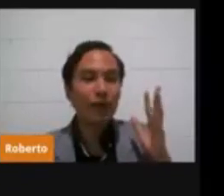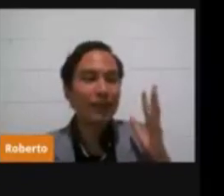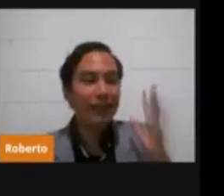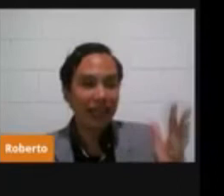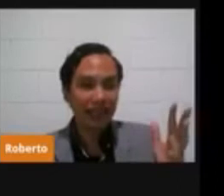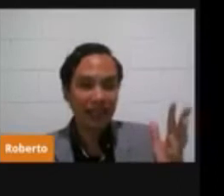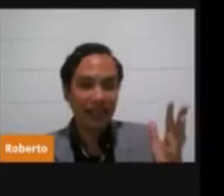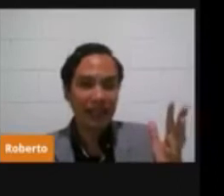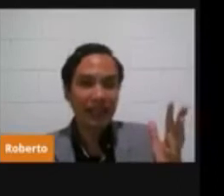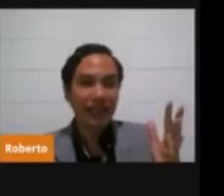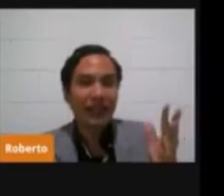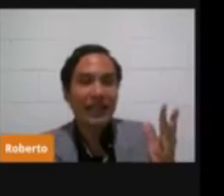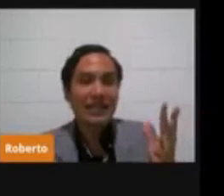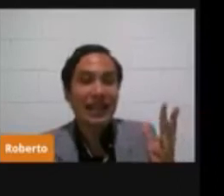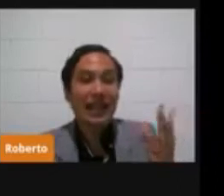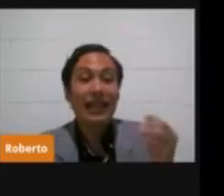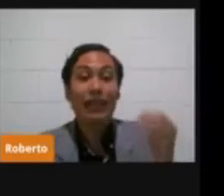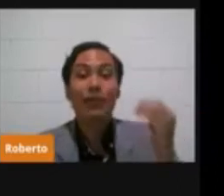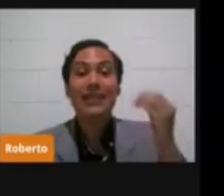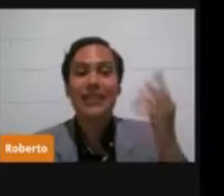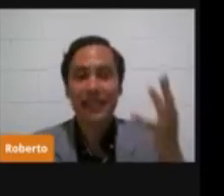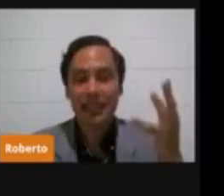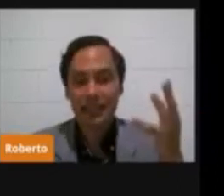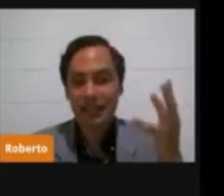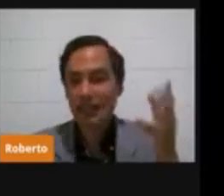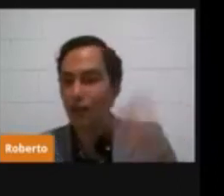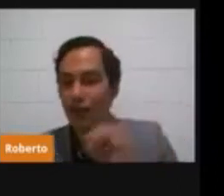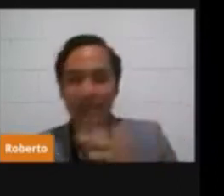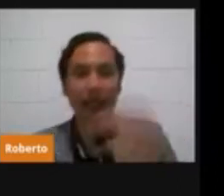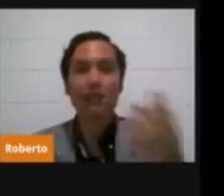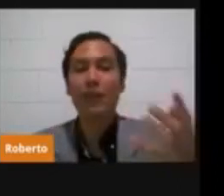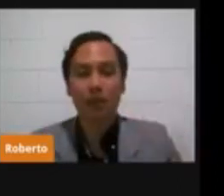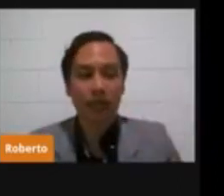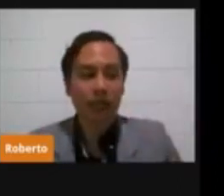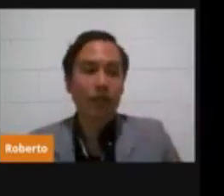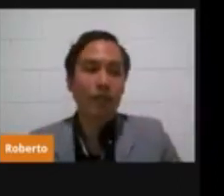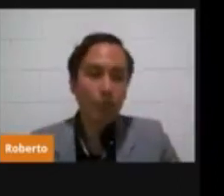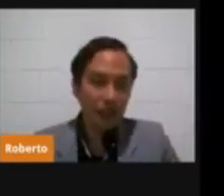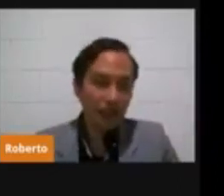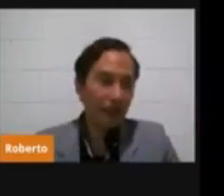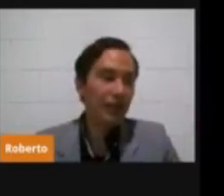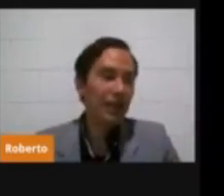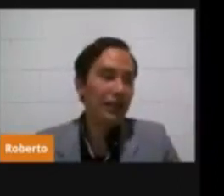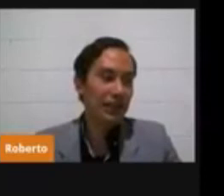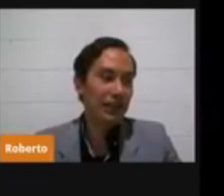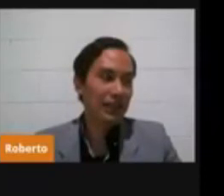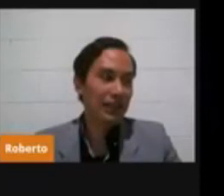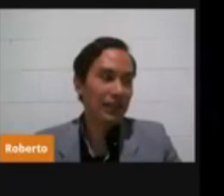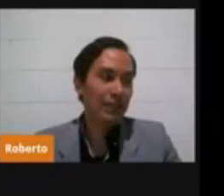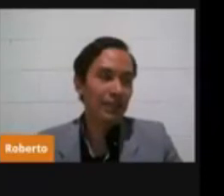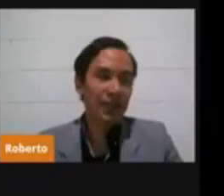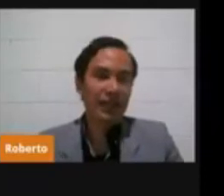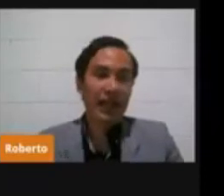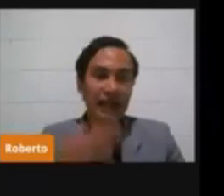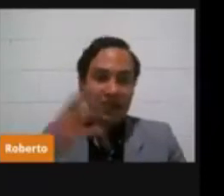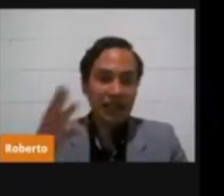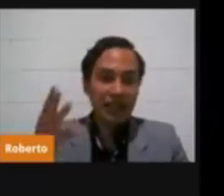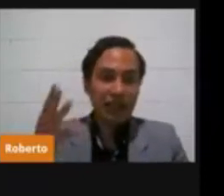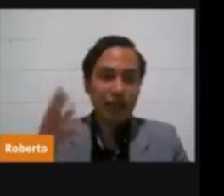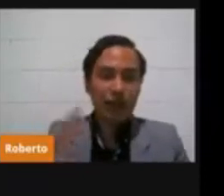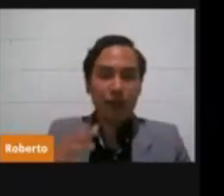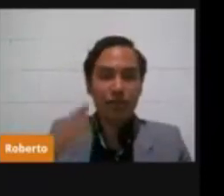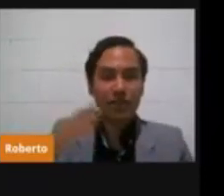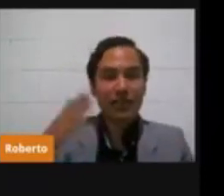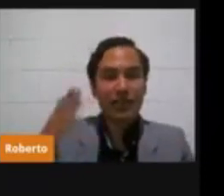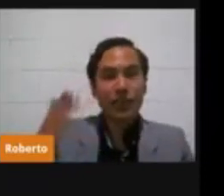lengua materna que tiene es la lengua de señas y no es el español. Muy a que nazca aquí en El